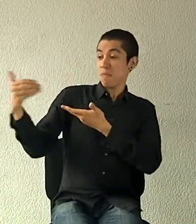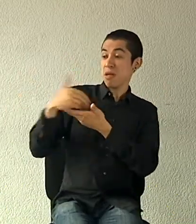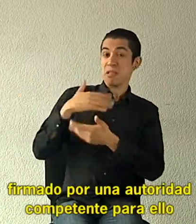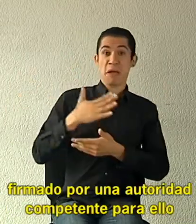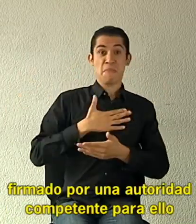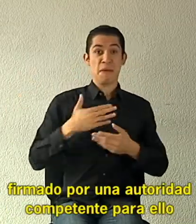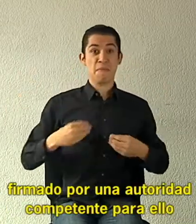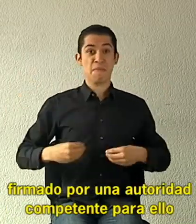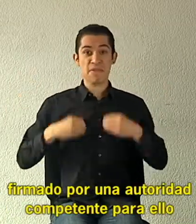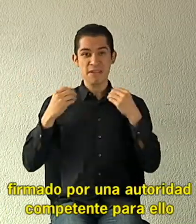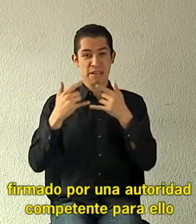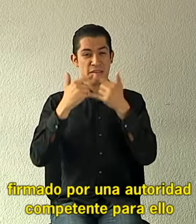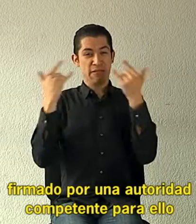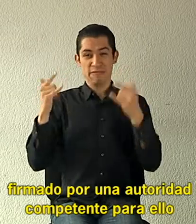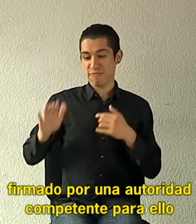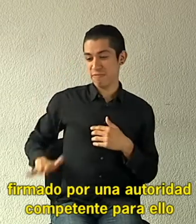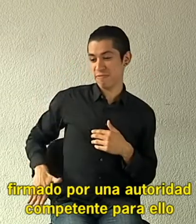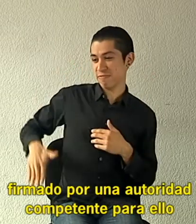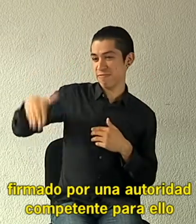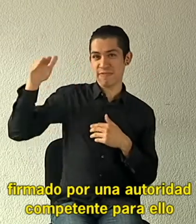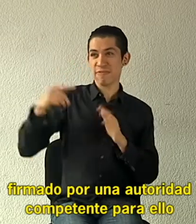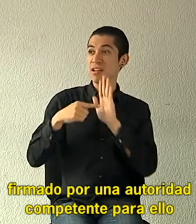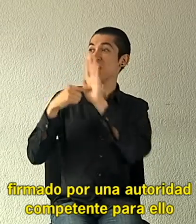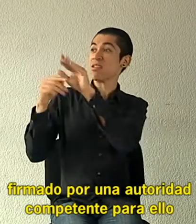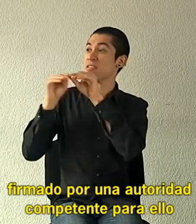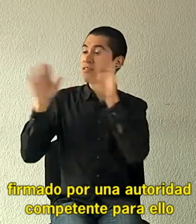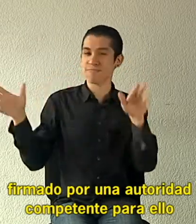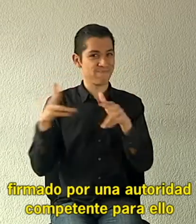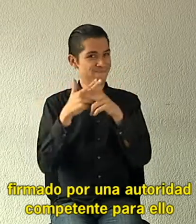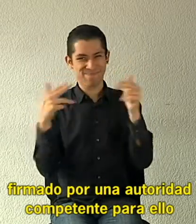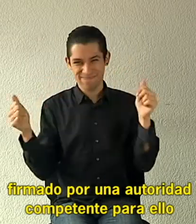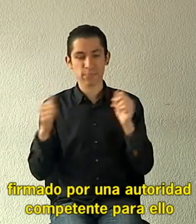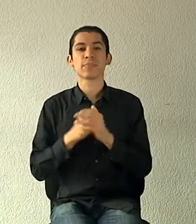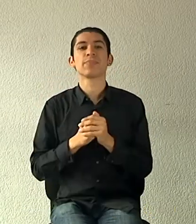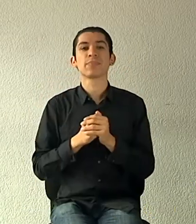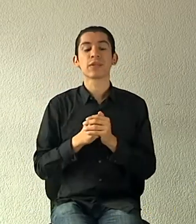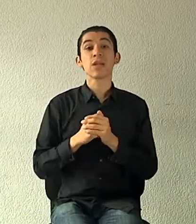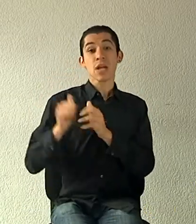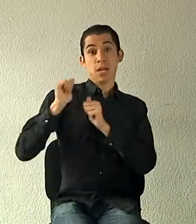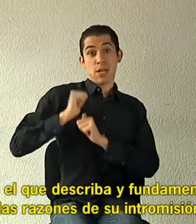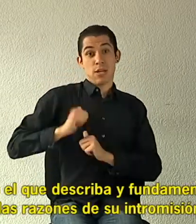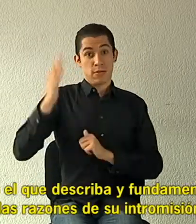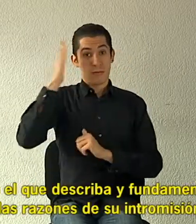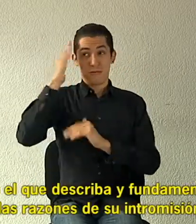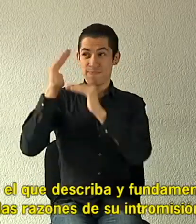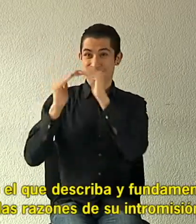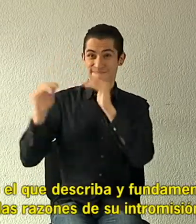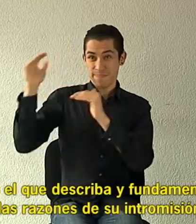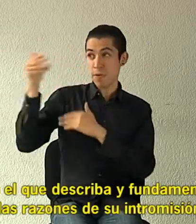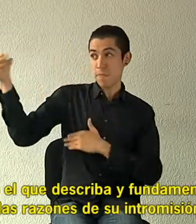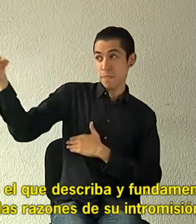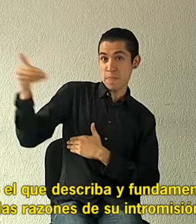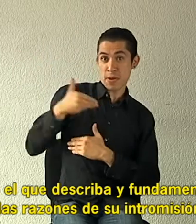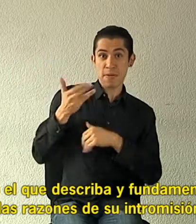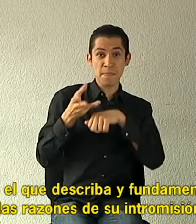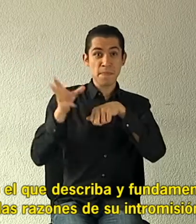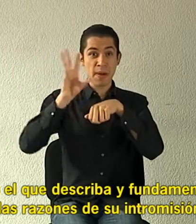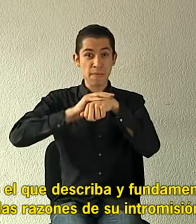firmado por una autoridad competente para ello en el que describa y fundamente